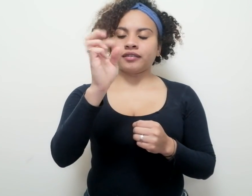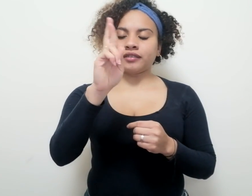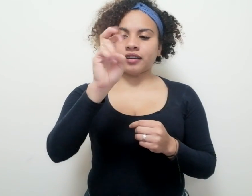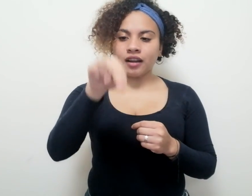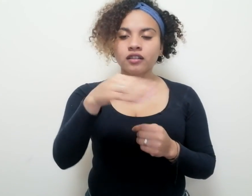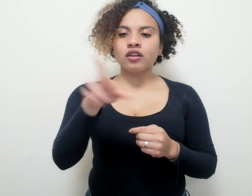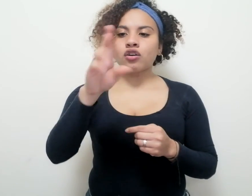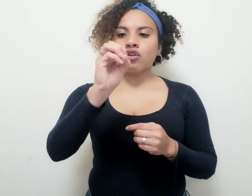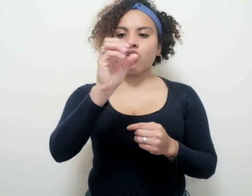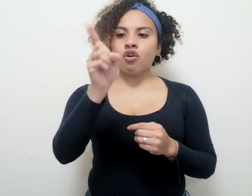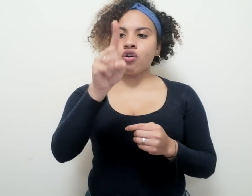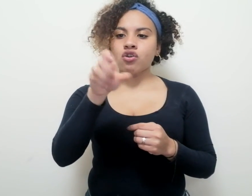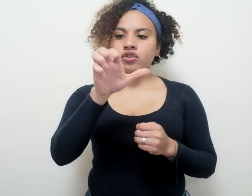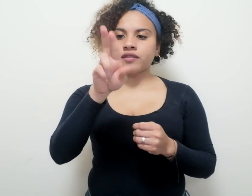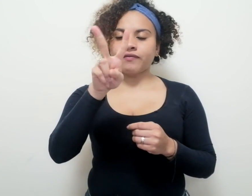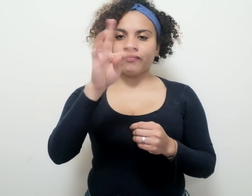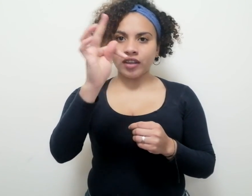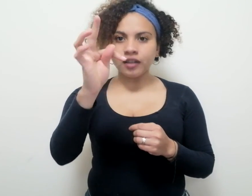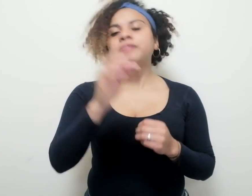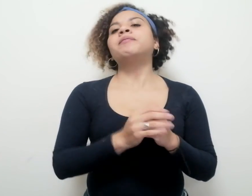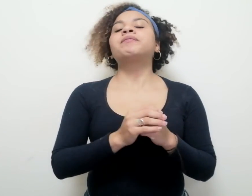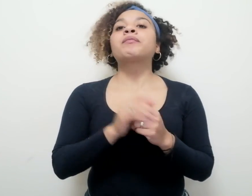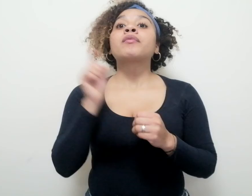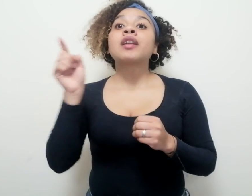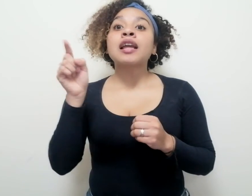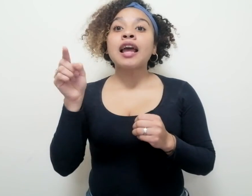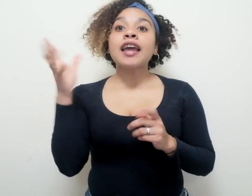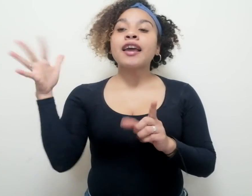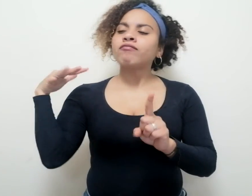Russell, la influencia de